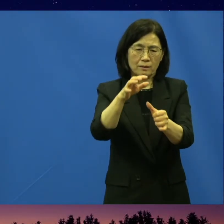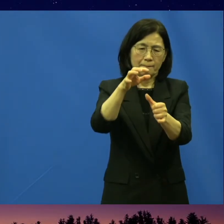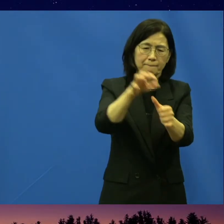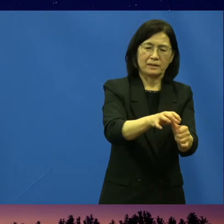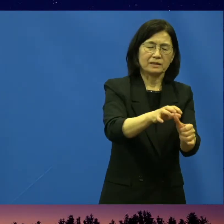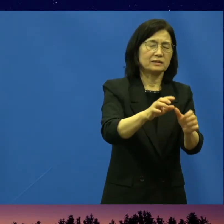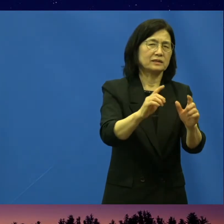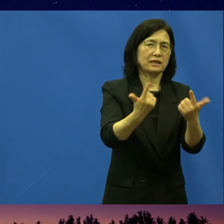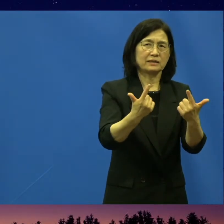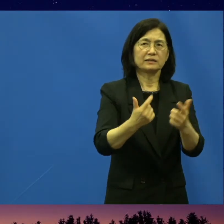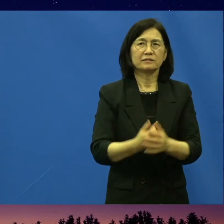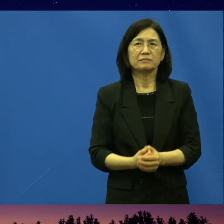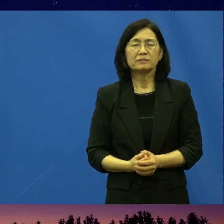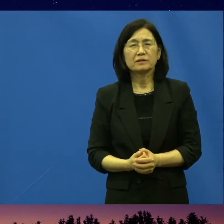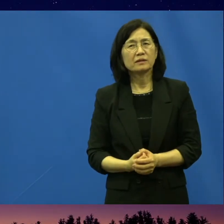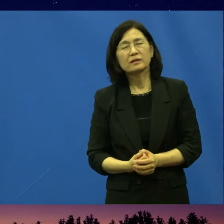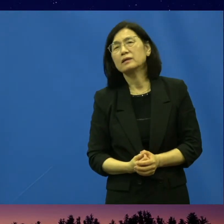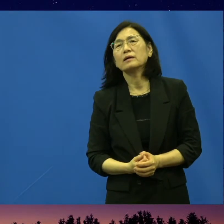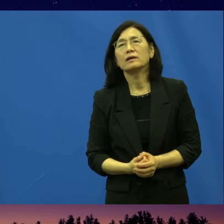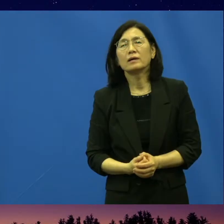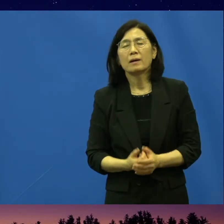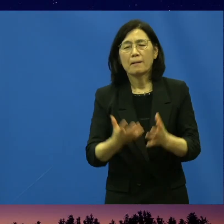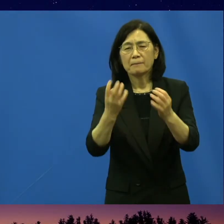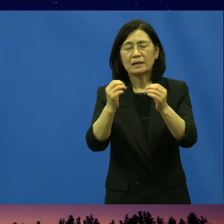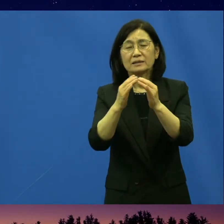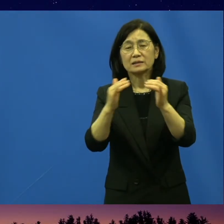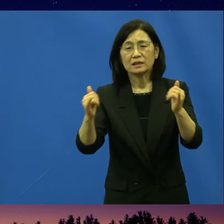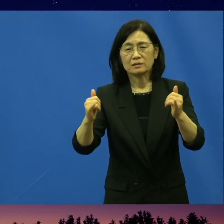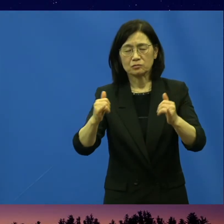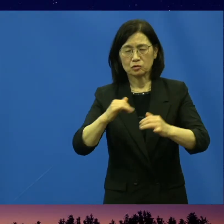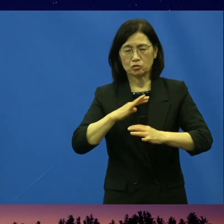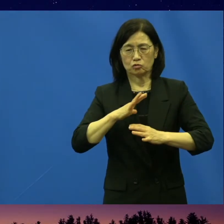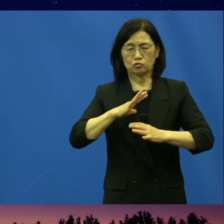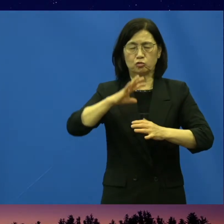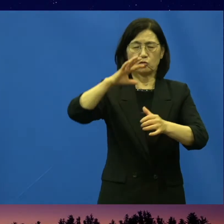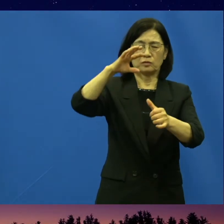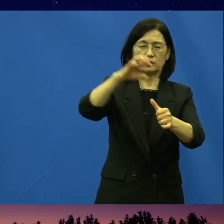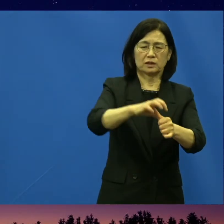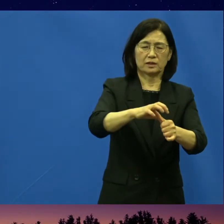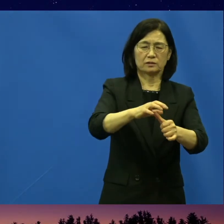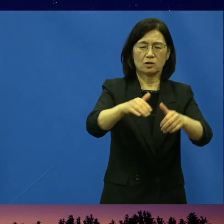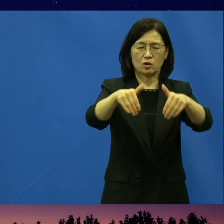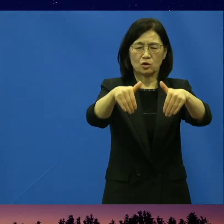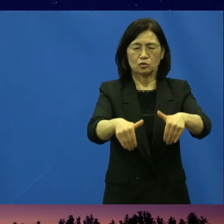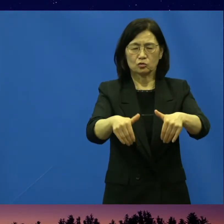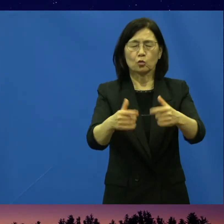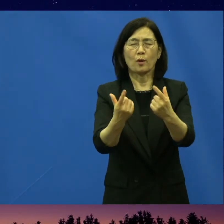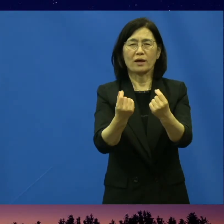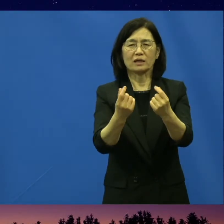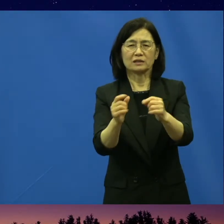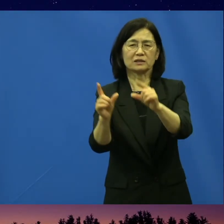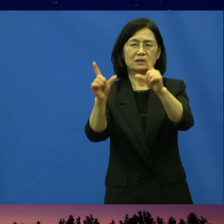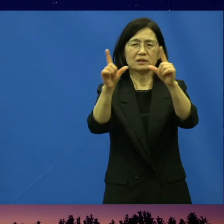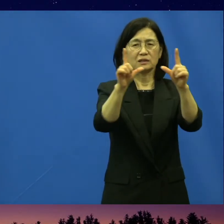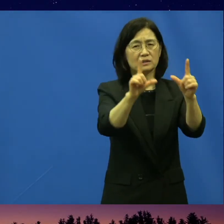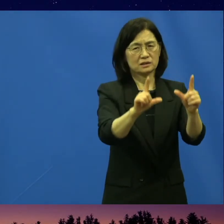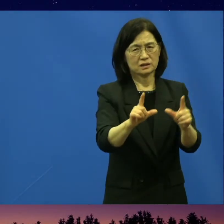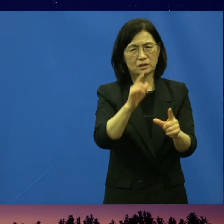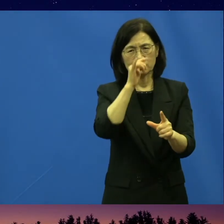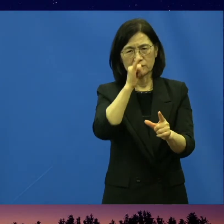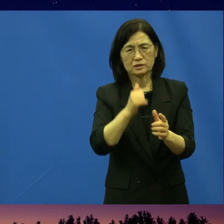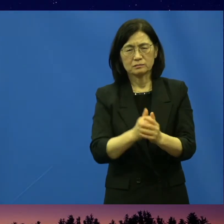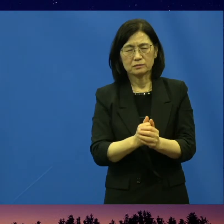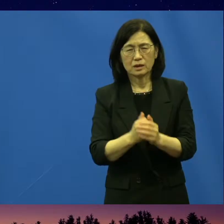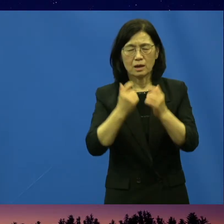얼마나 많은 사람들이 두려움에 사로잡혀 노예처럼 살아갑니까? 신자들도 두려워할 때가 있습니다. 아예 두려워하지 않는다고 말하지 않습니다. 그러나